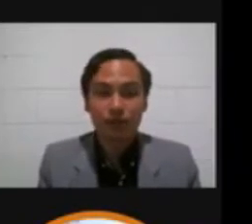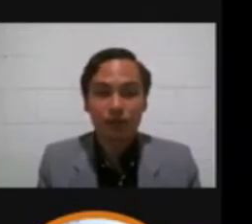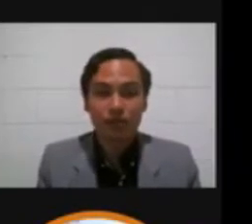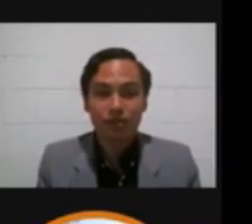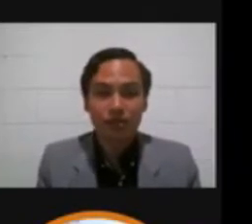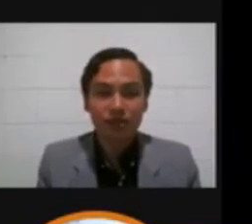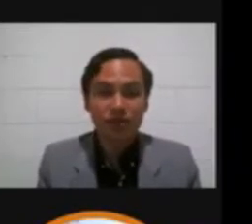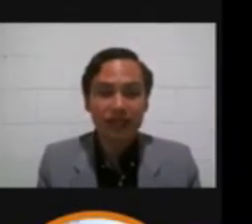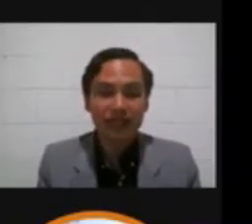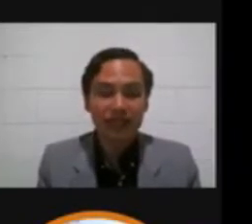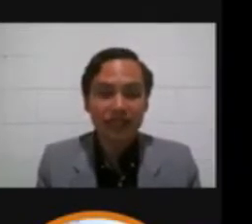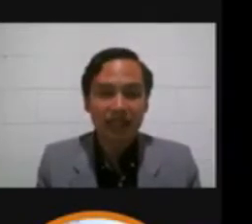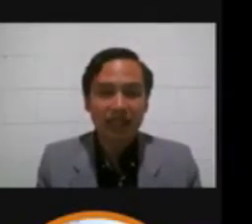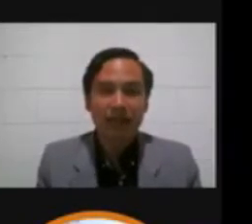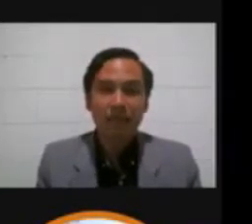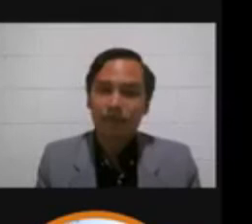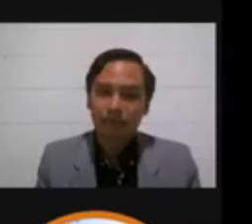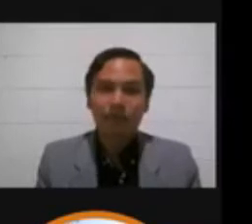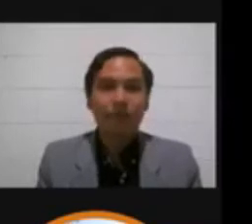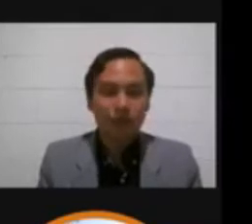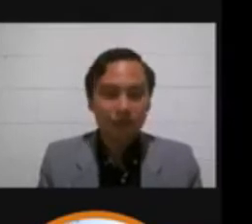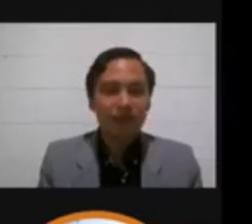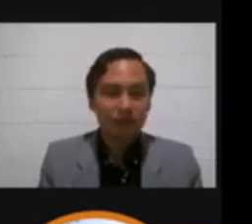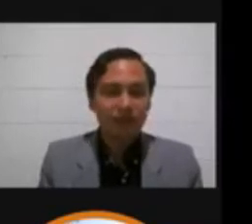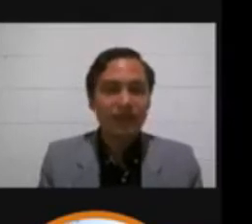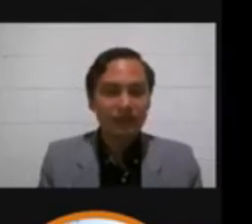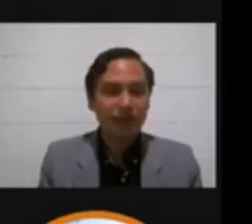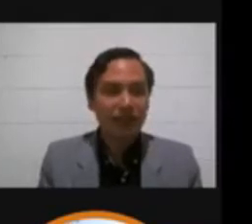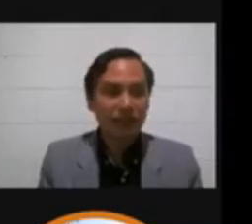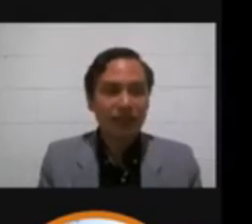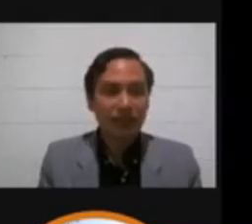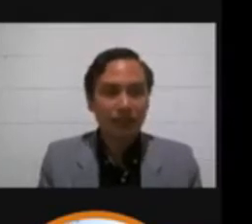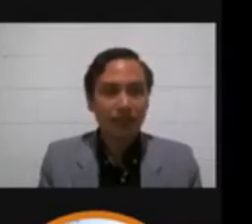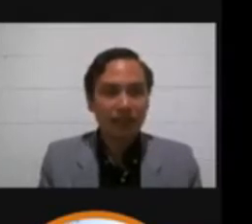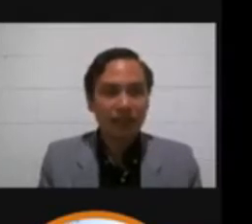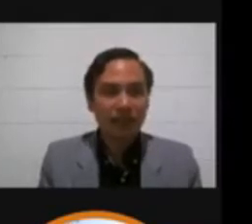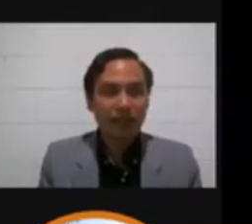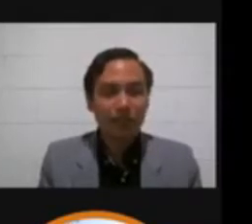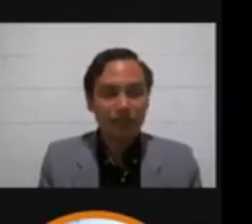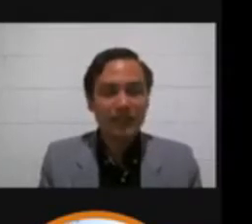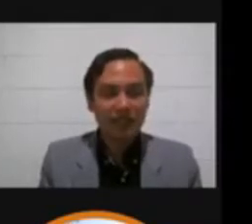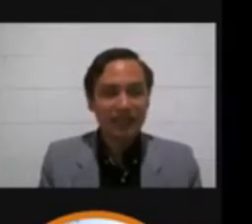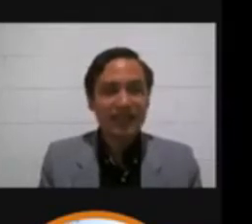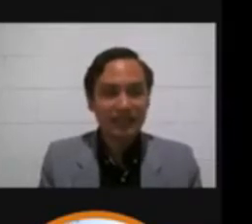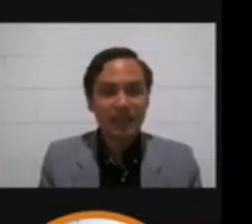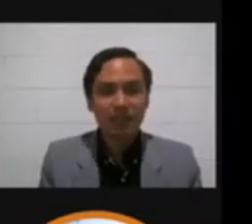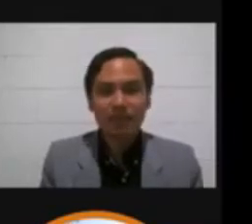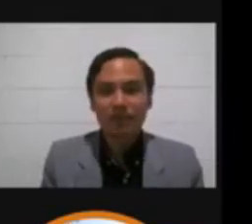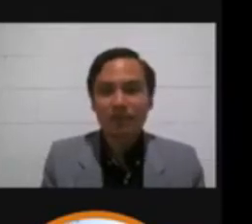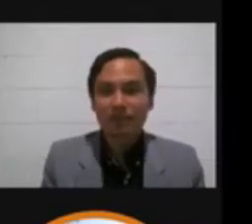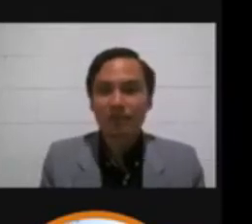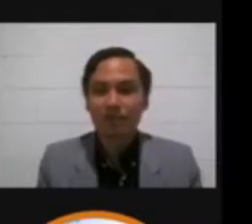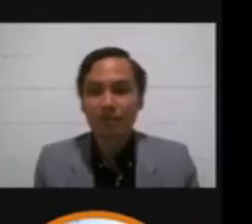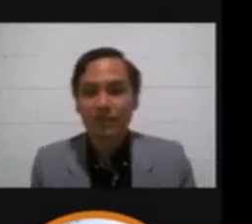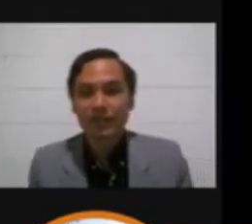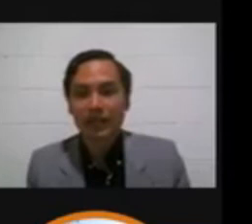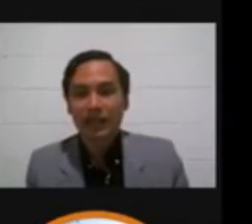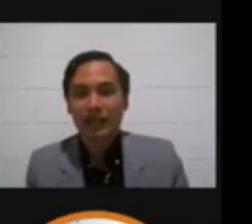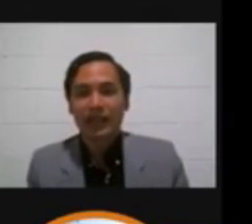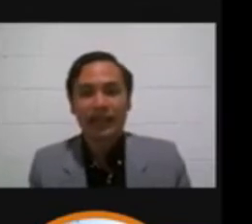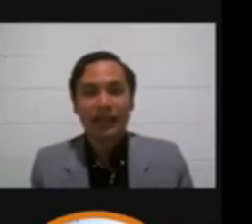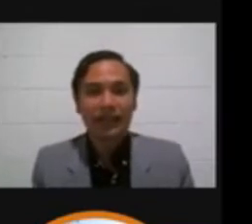no todos y todas somos iguales. Bueno, eso es una buena respuesta, quizás sí.